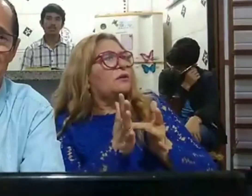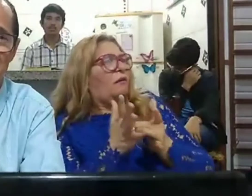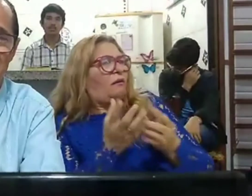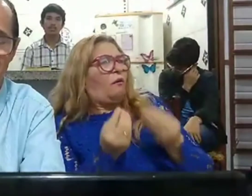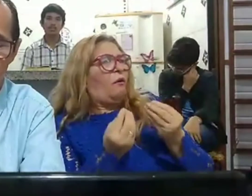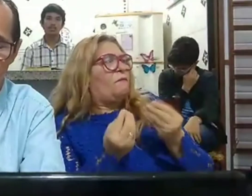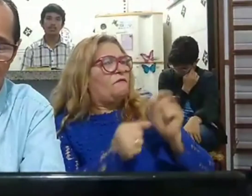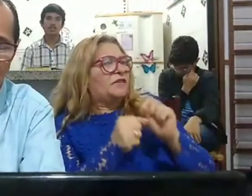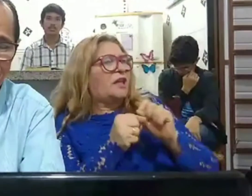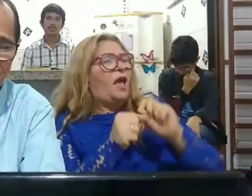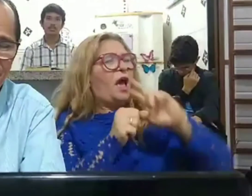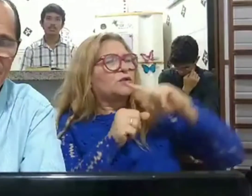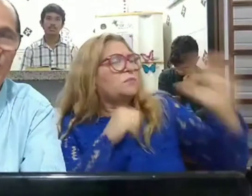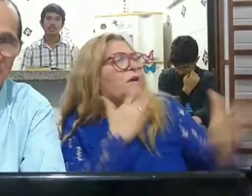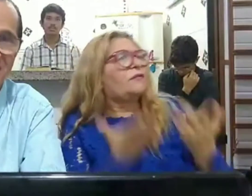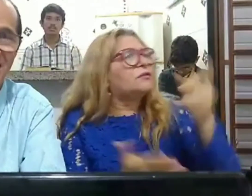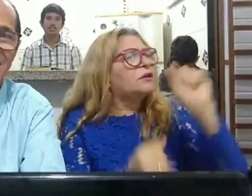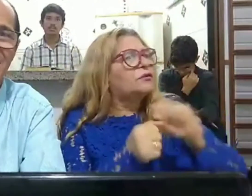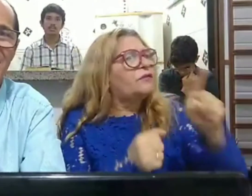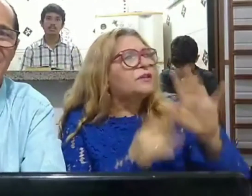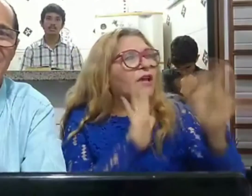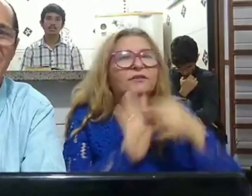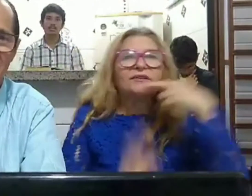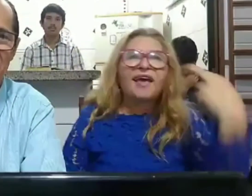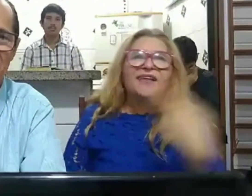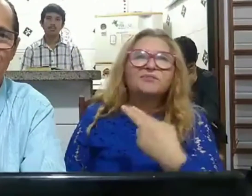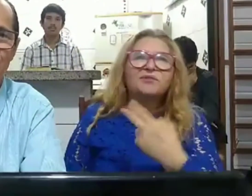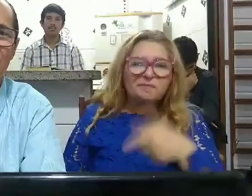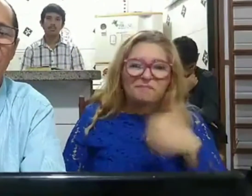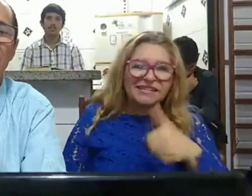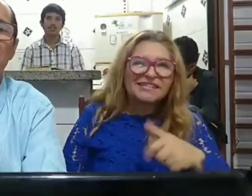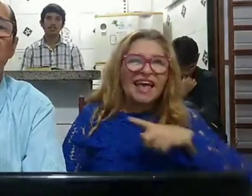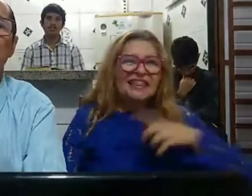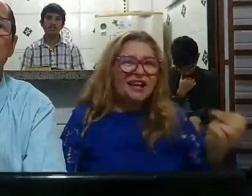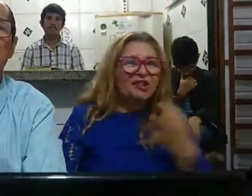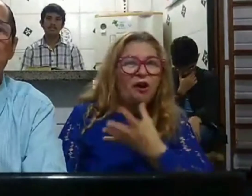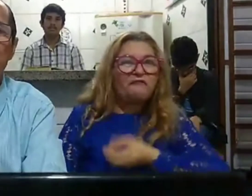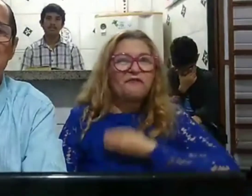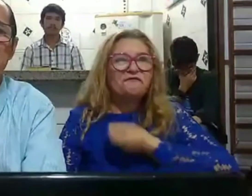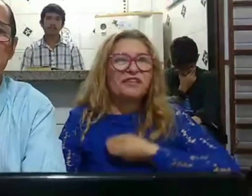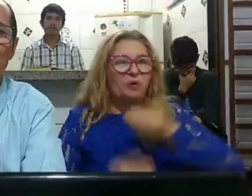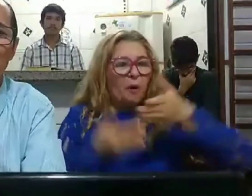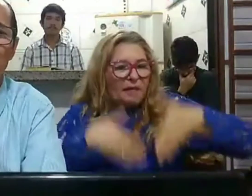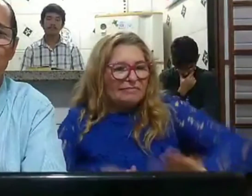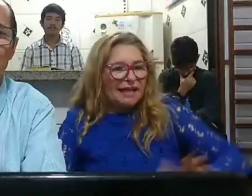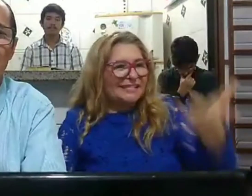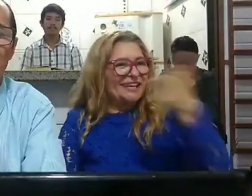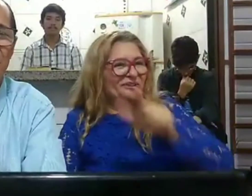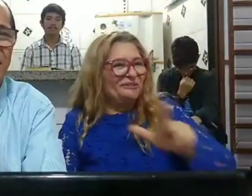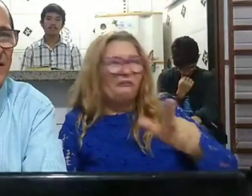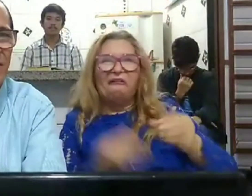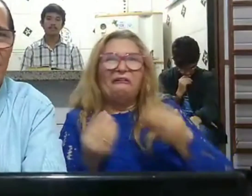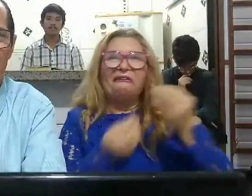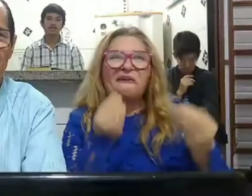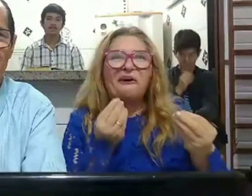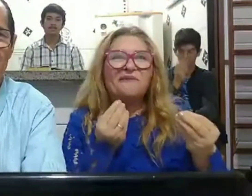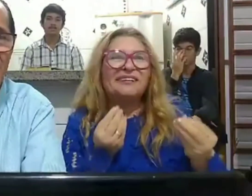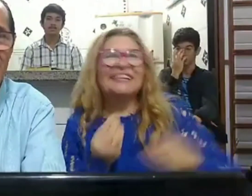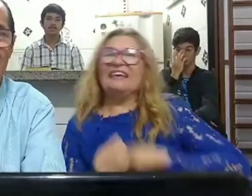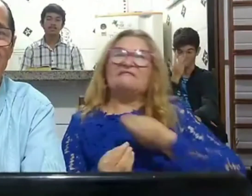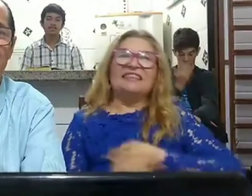Jesus disse para ele: olha, você tem que nascer de novo. Se você não nascer de novo, você não